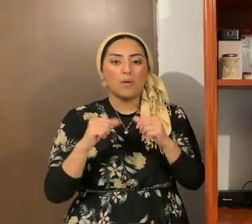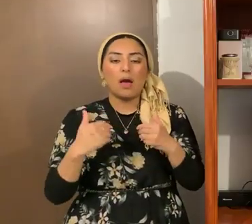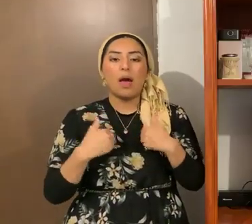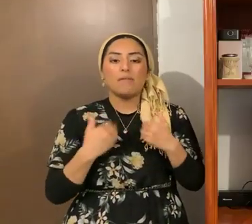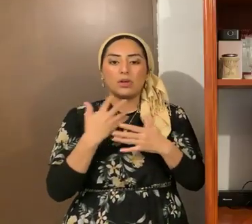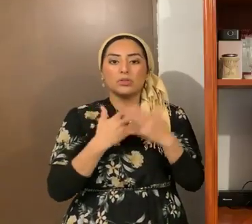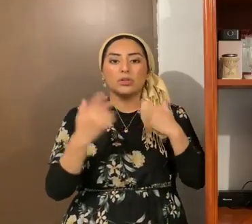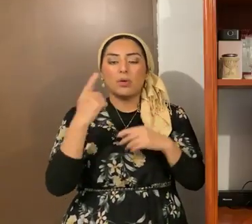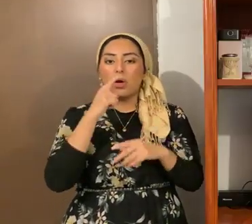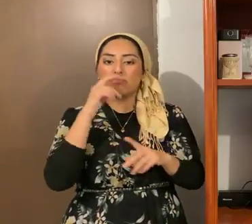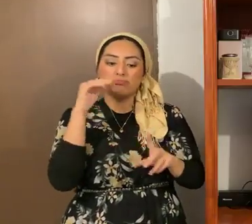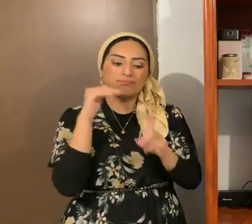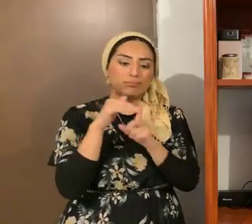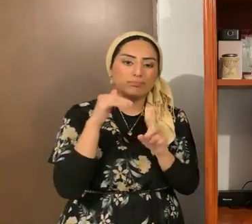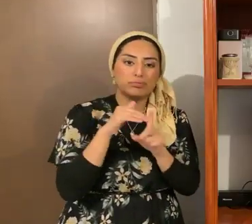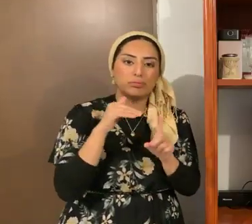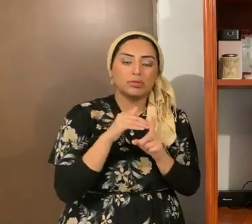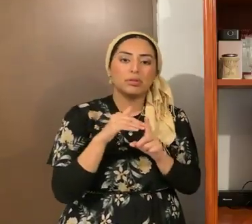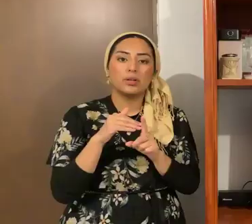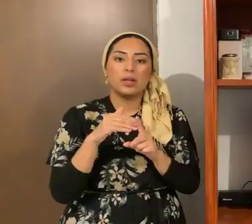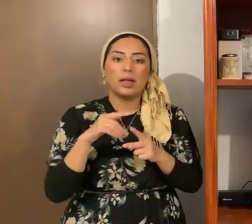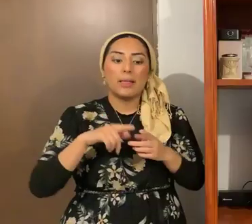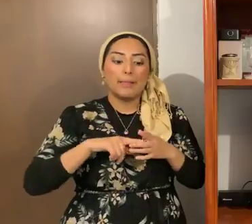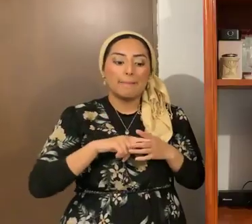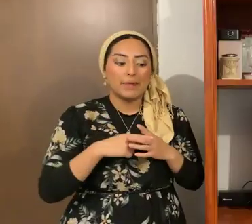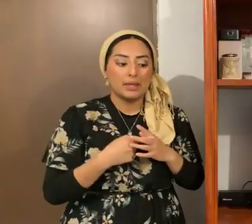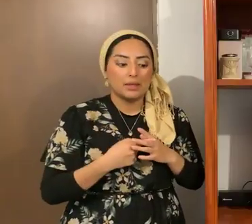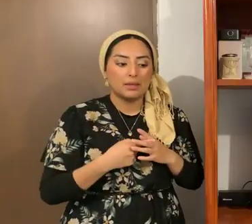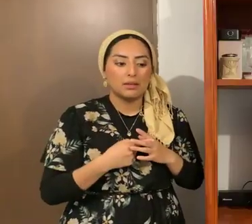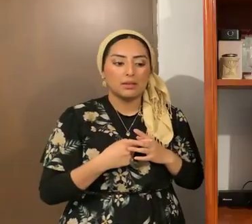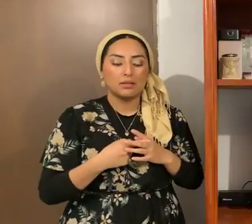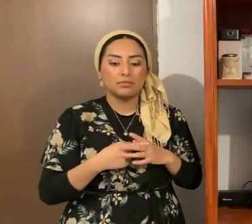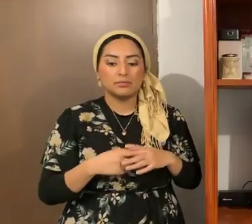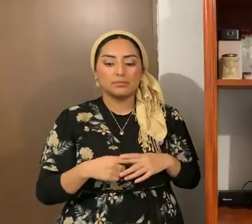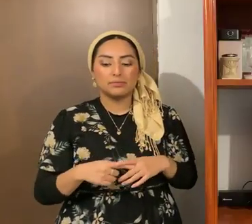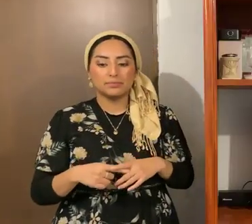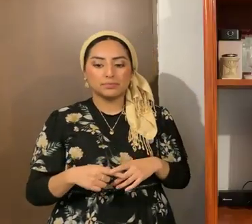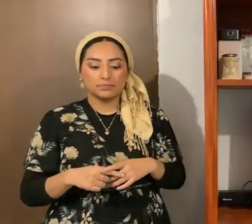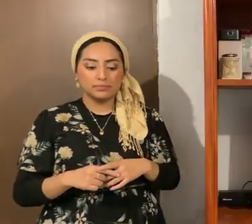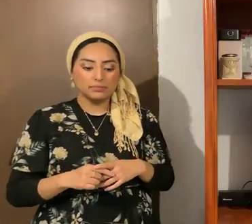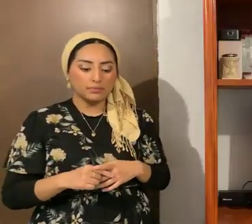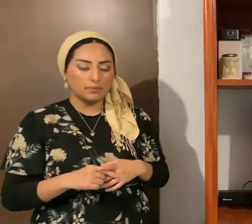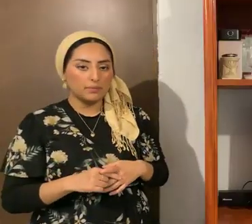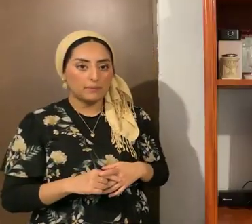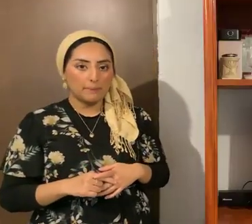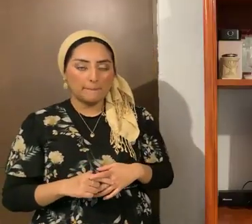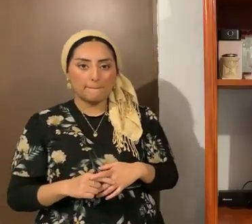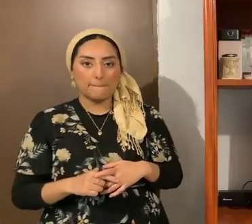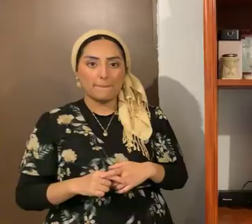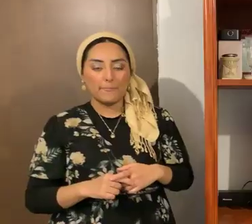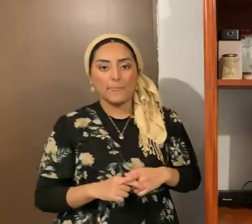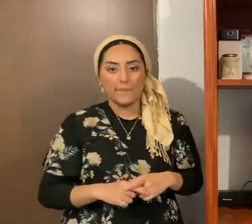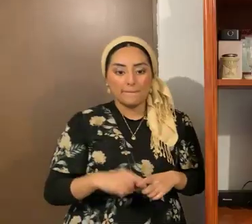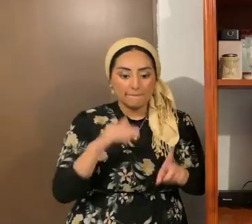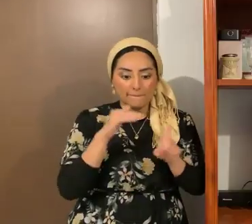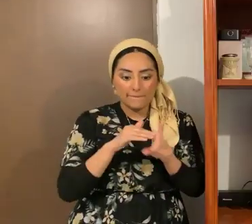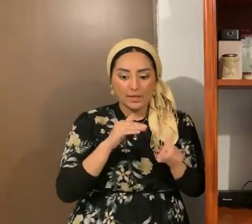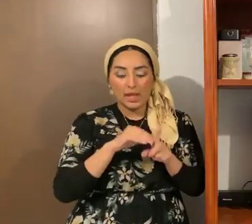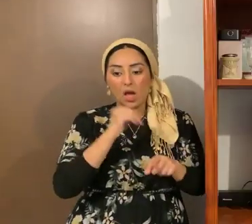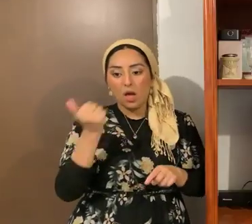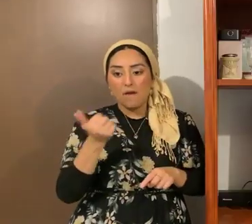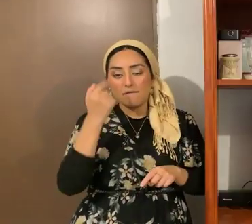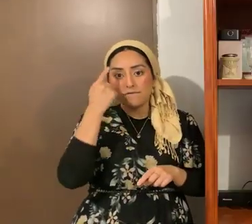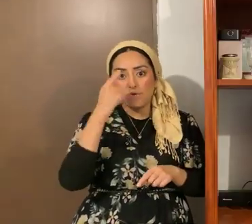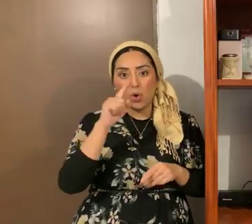Siempre hay un instigador que comienza o convence, pónganle así, convence a otros